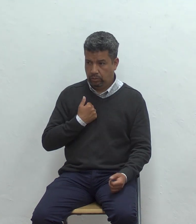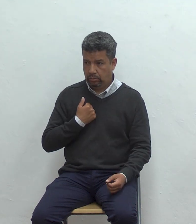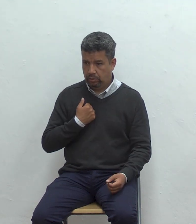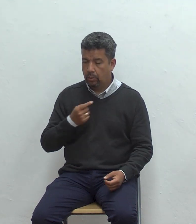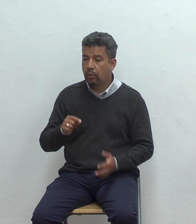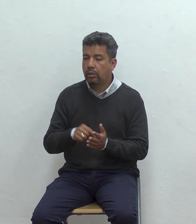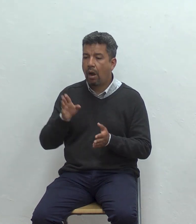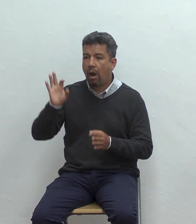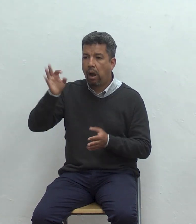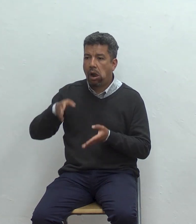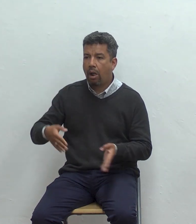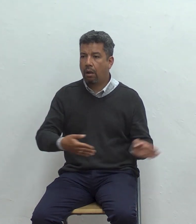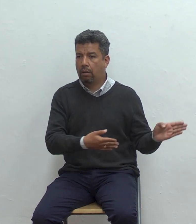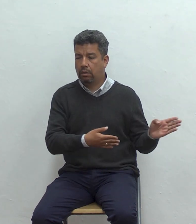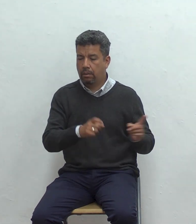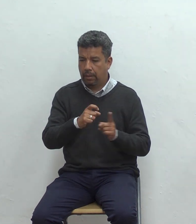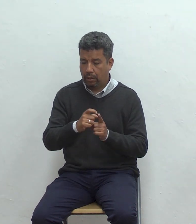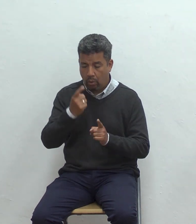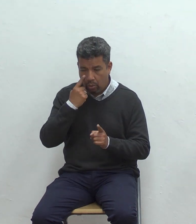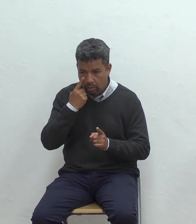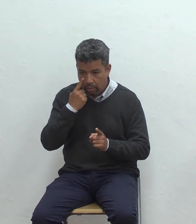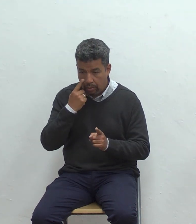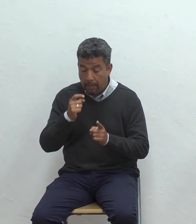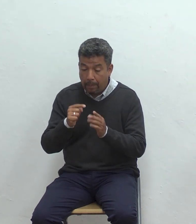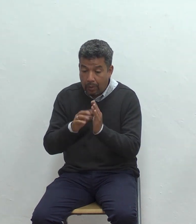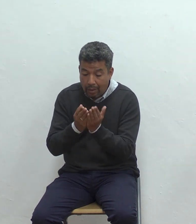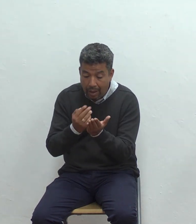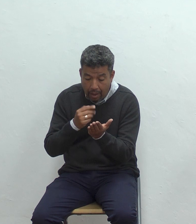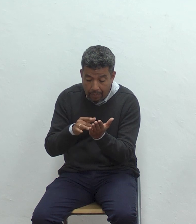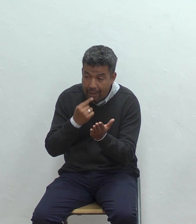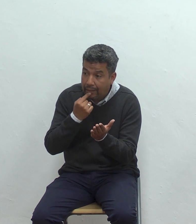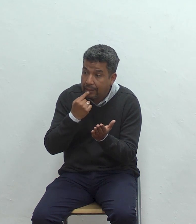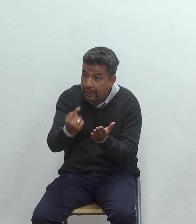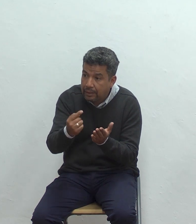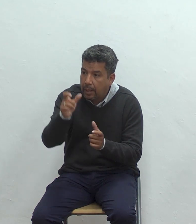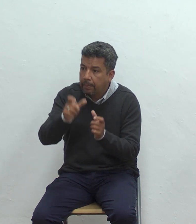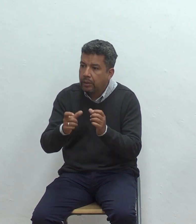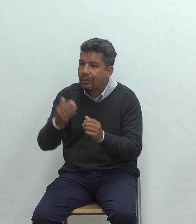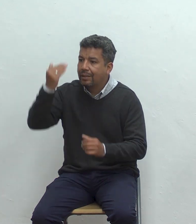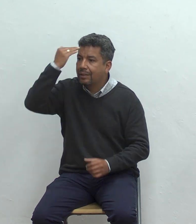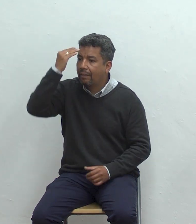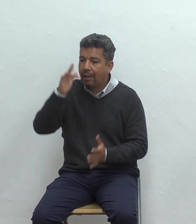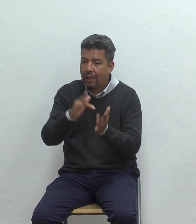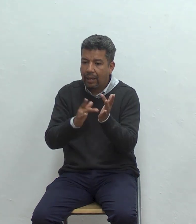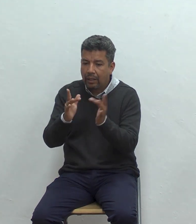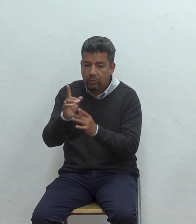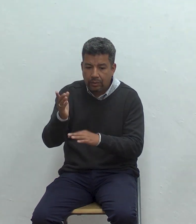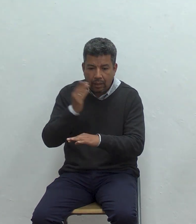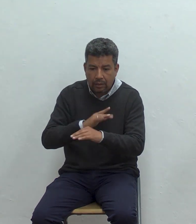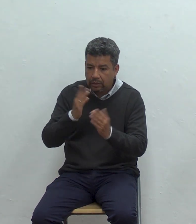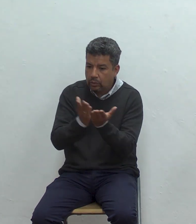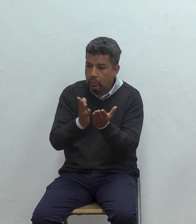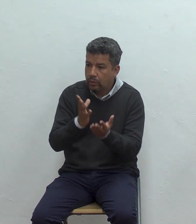entonces desvían con esas palabras. Pero es que la Biblia está diciendo que la gente sabía que Jesús, ¿qué? No